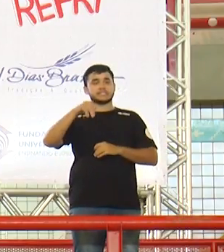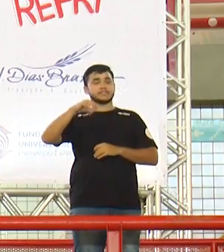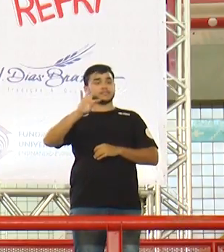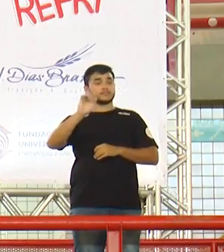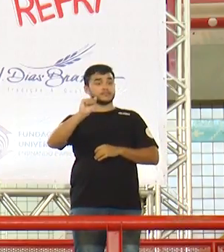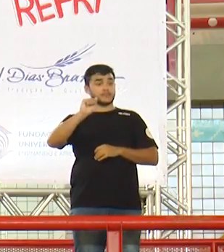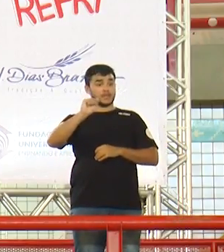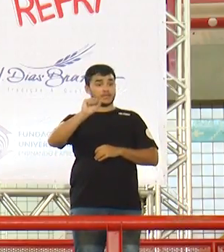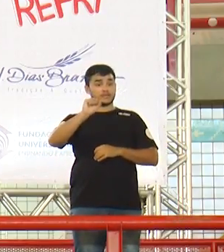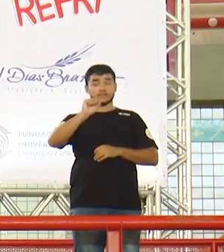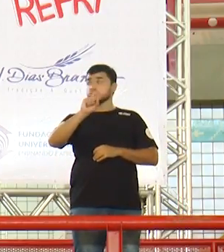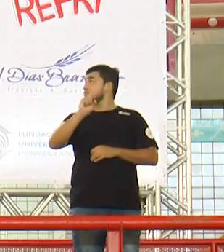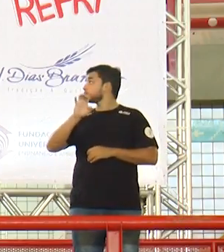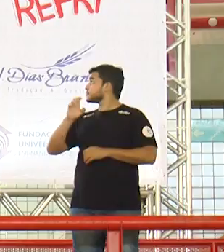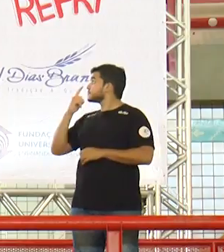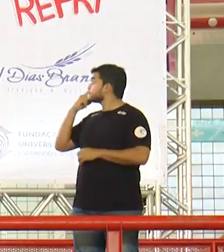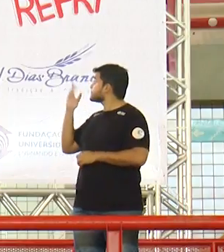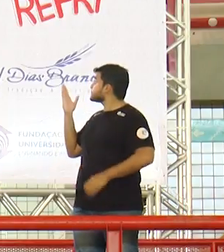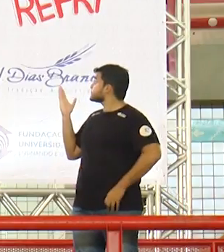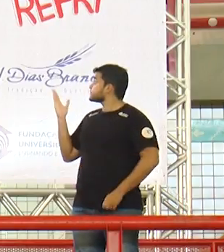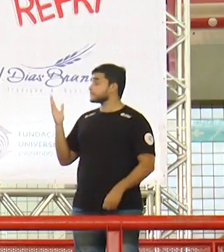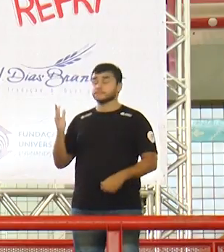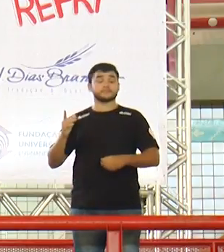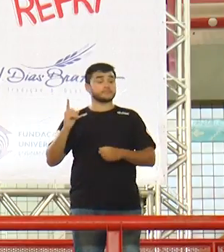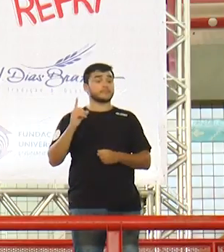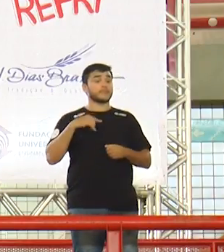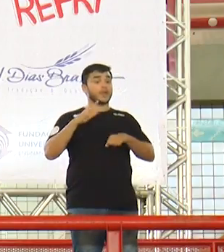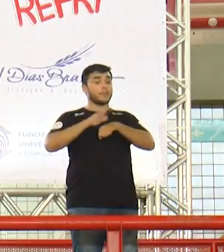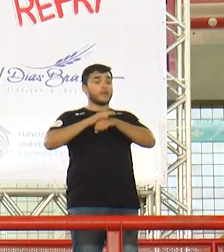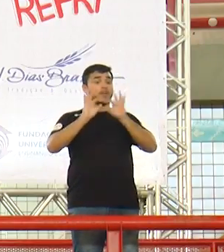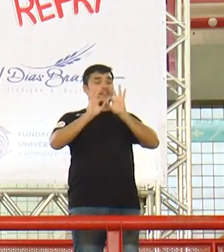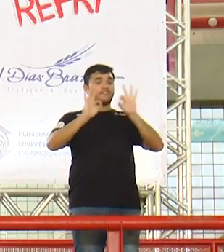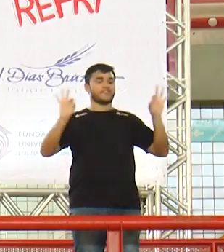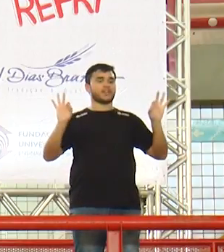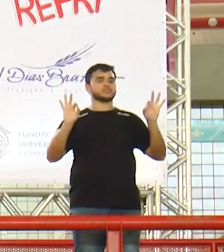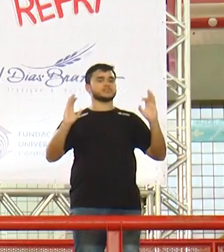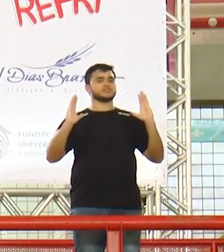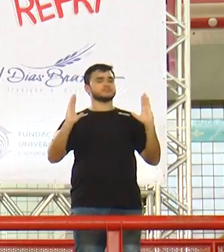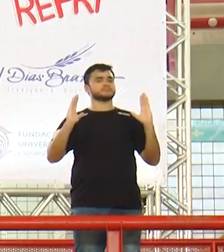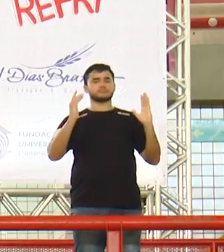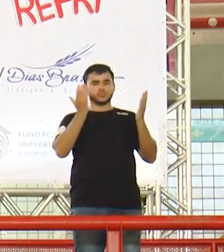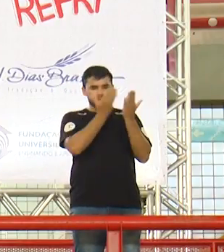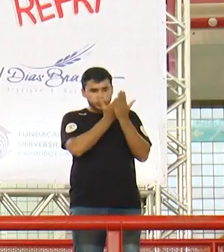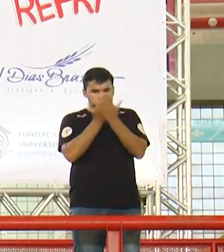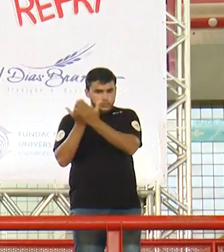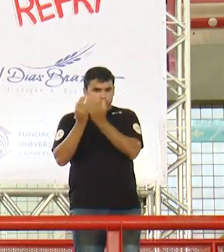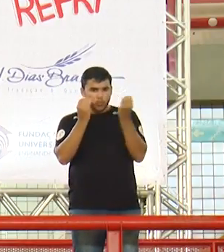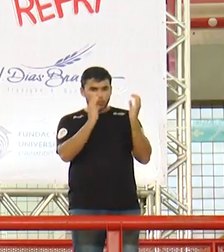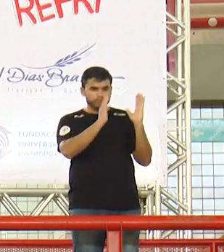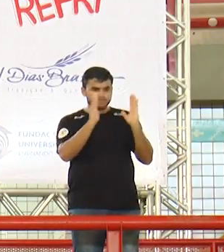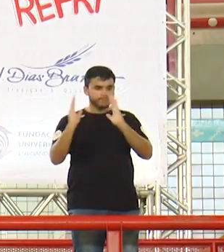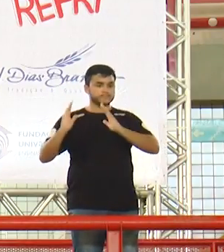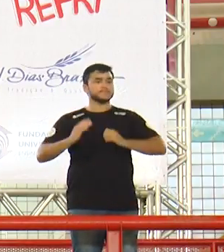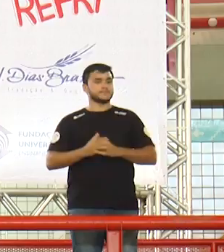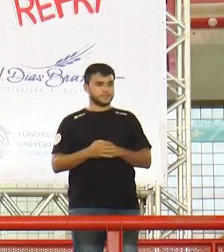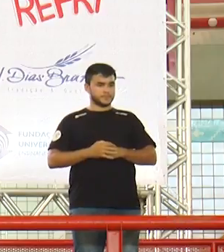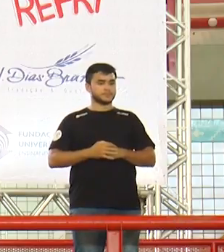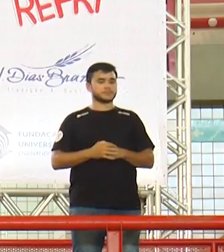Morfologia é palavra, sintaxe é o quê? Frase, estudo da frase, tá bom? Ó,